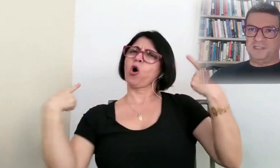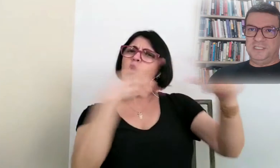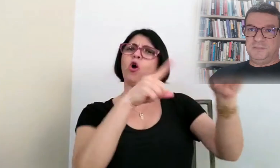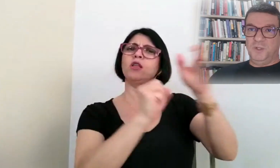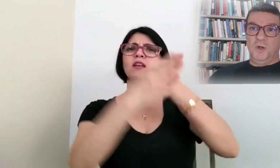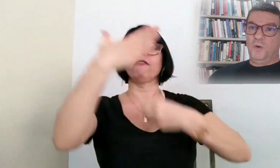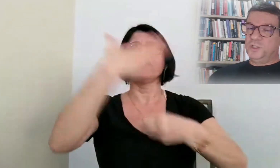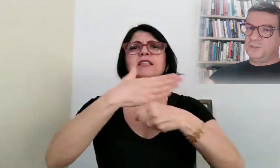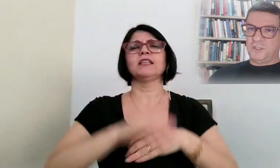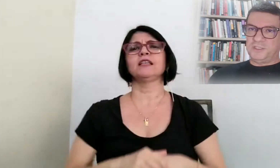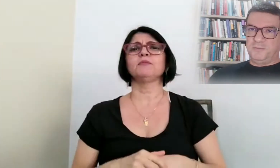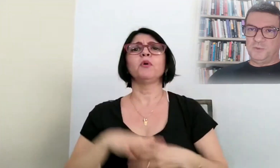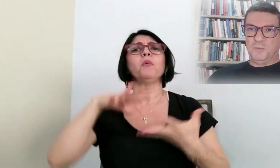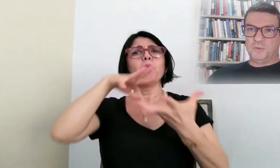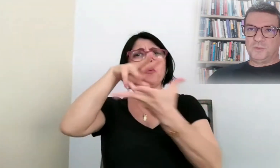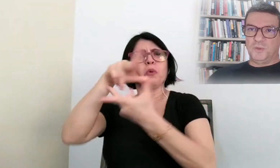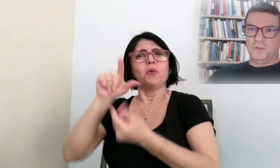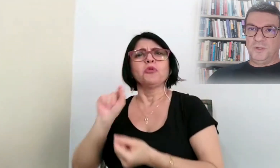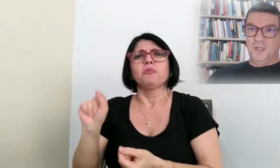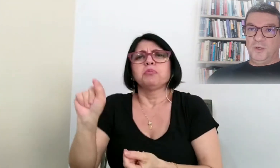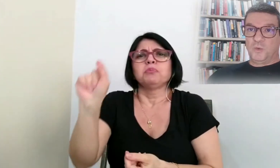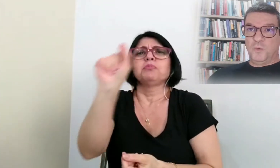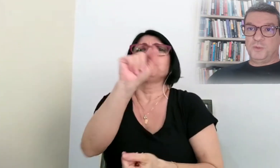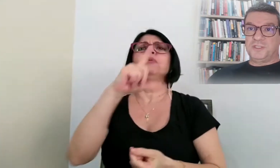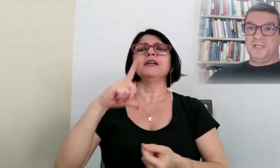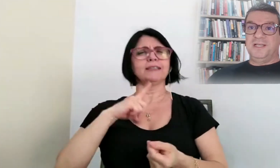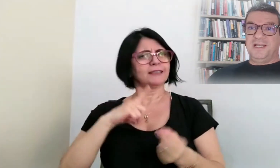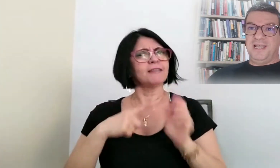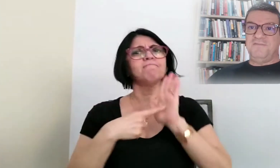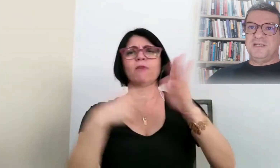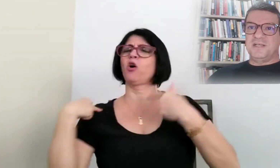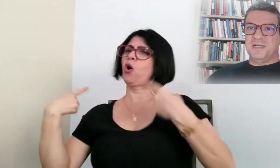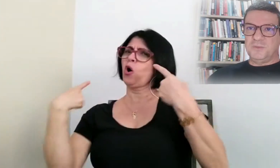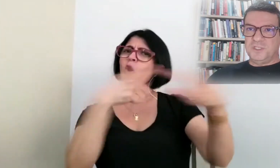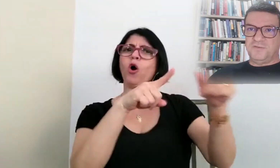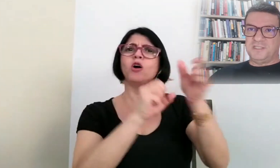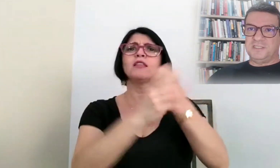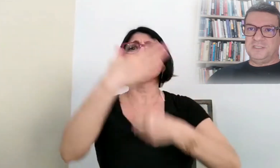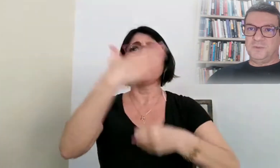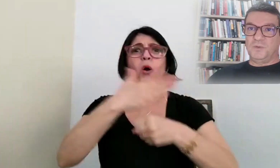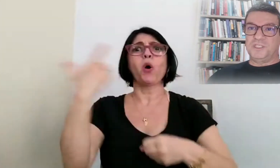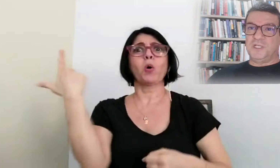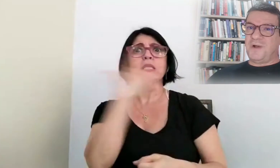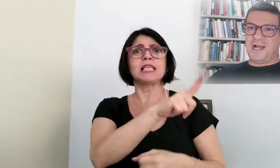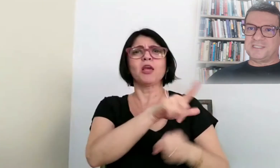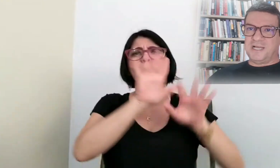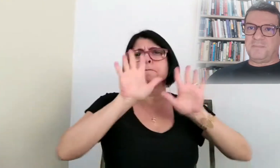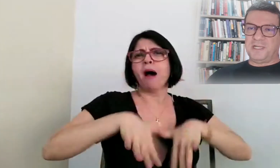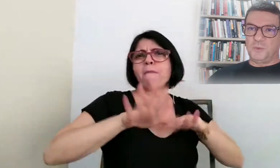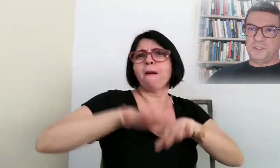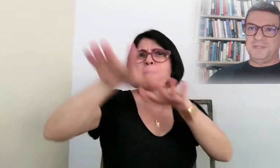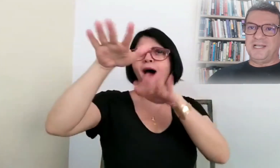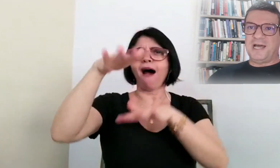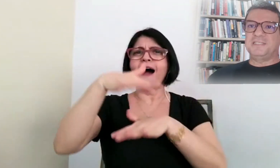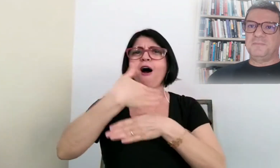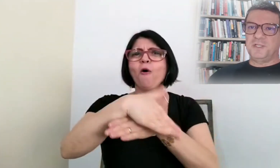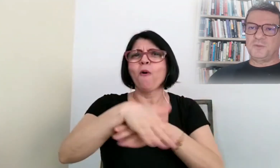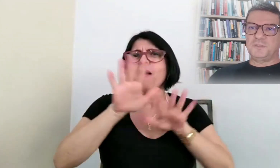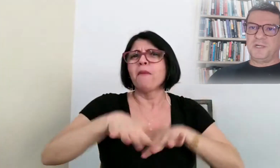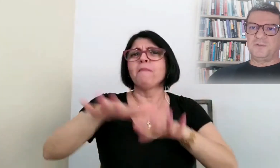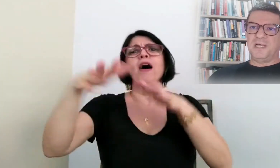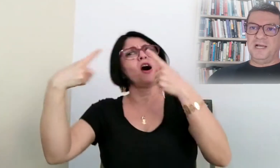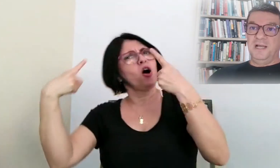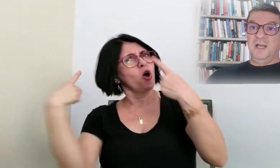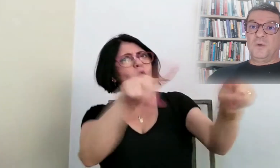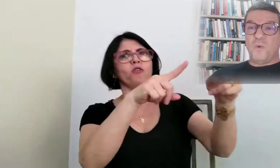o antifascismo. Hoje nós temos no mundo todo grupos que, reivindicando o antifascismo, conseguiram arrastar para as ruas milhares de